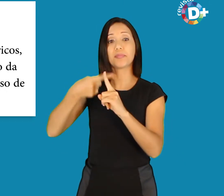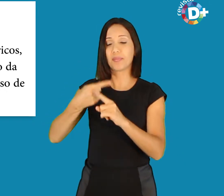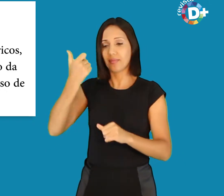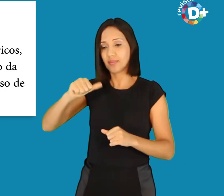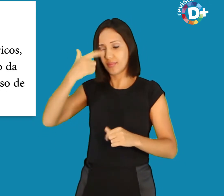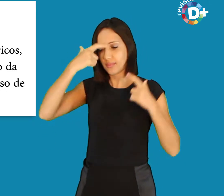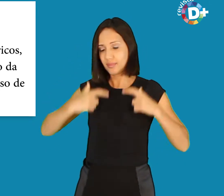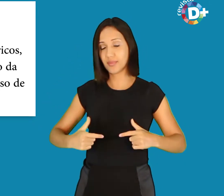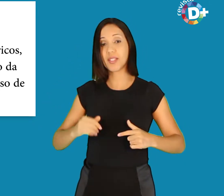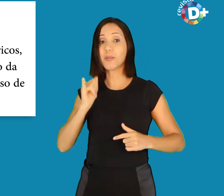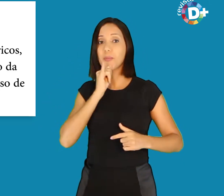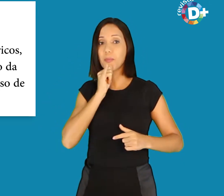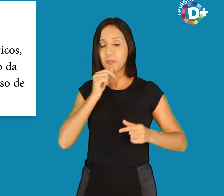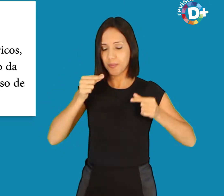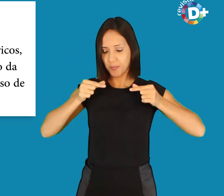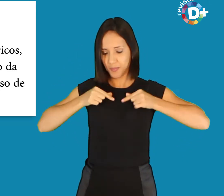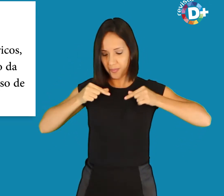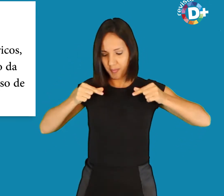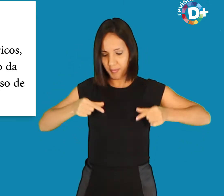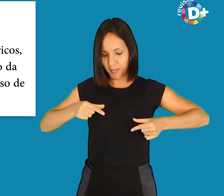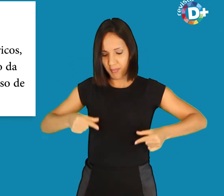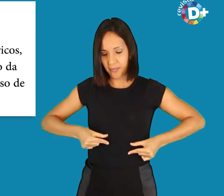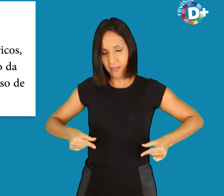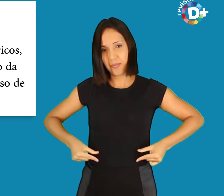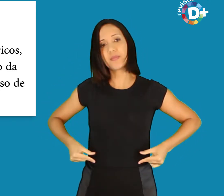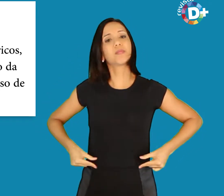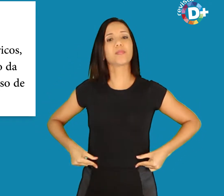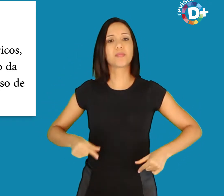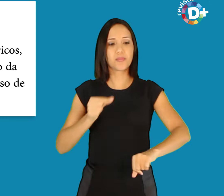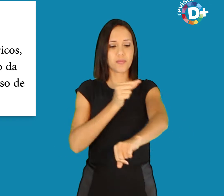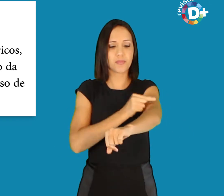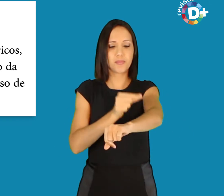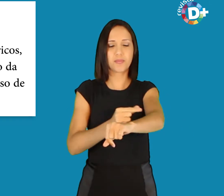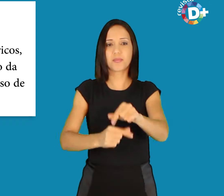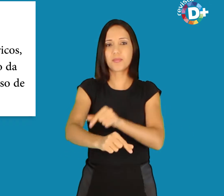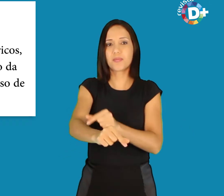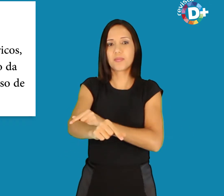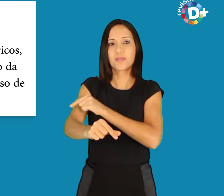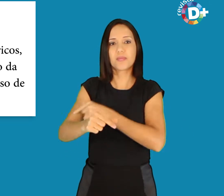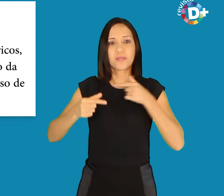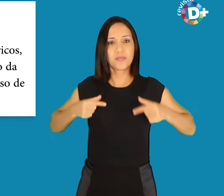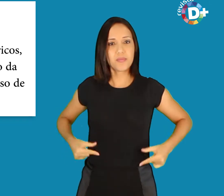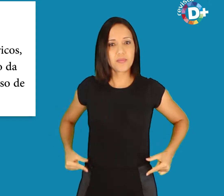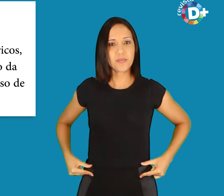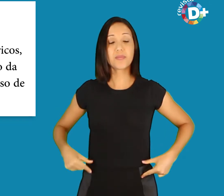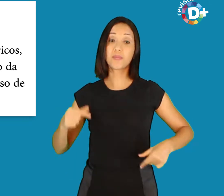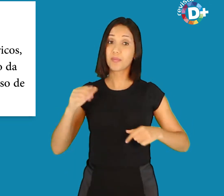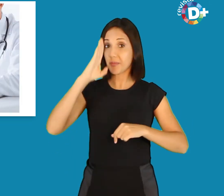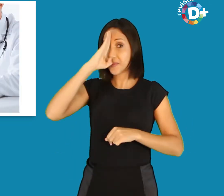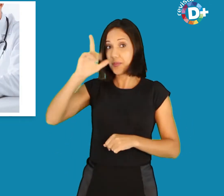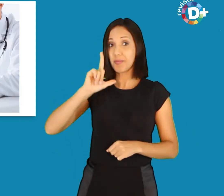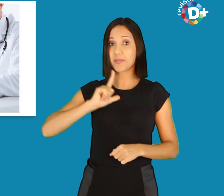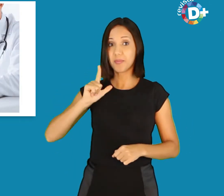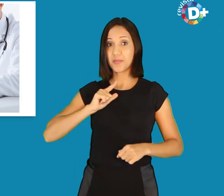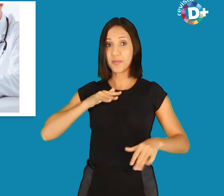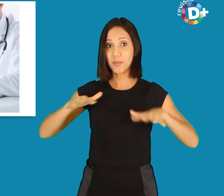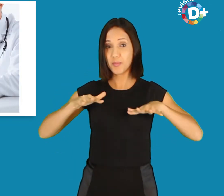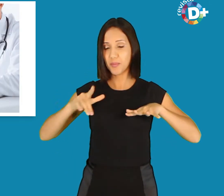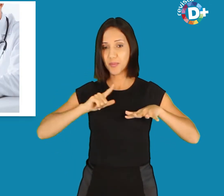do uso de uma corrente elétrica e sonância magnética do cérebro e da coluna é comum o